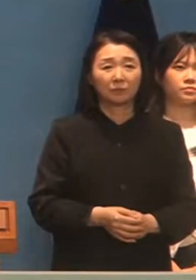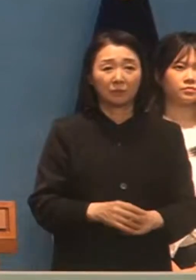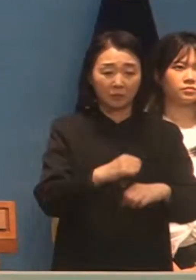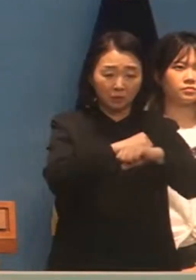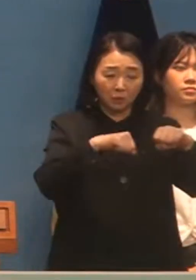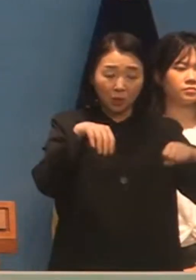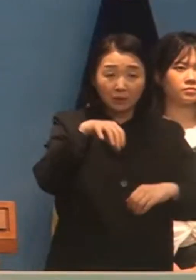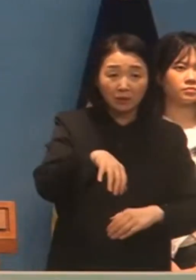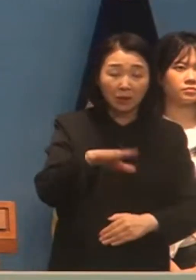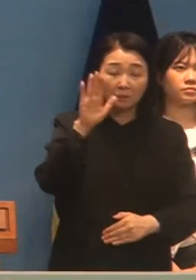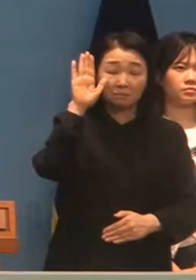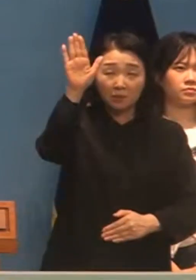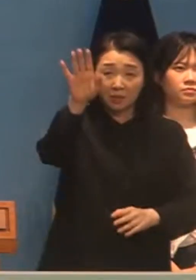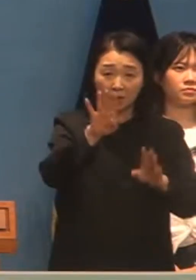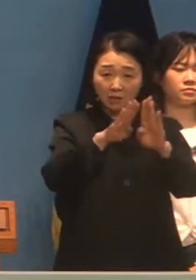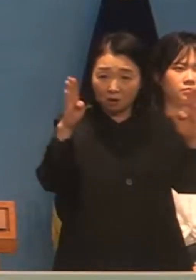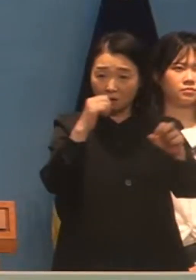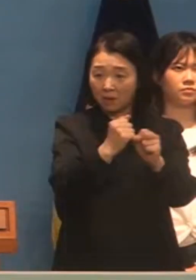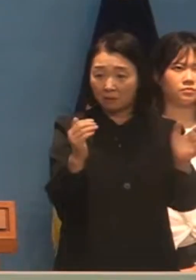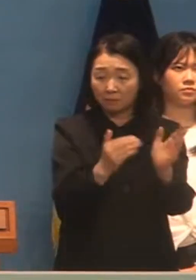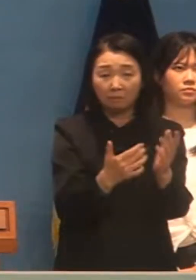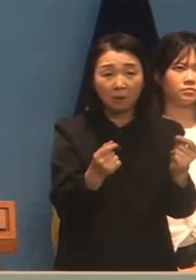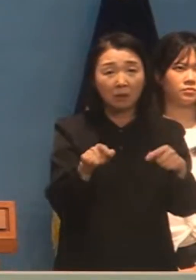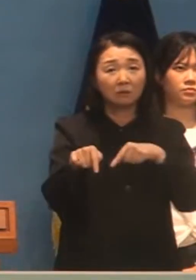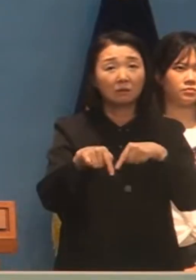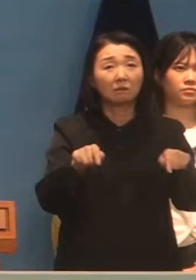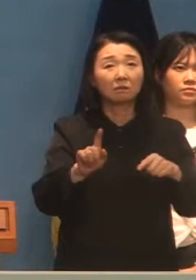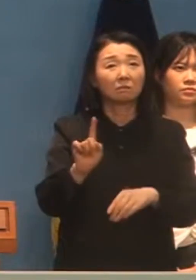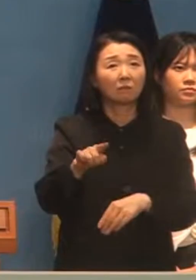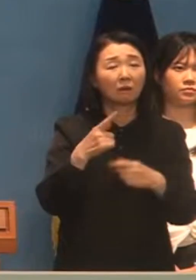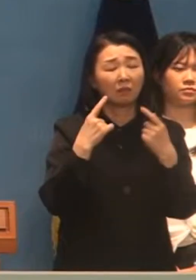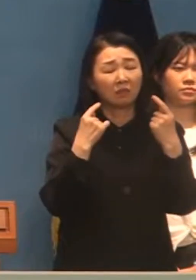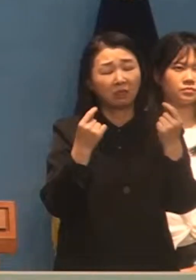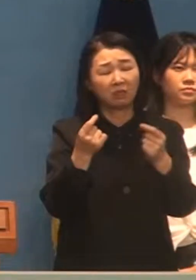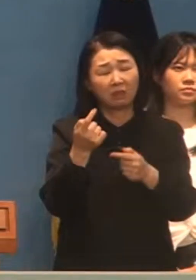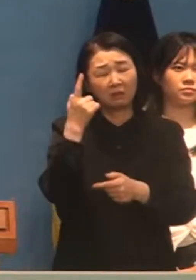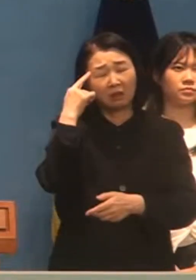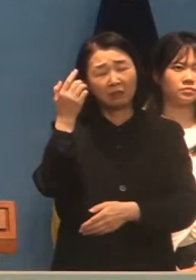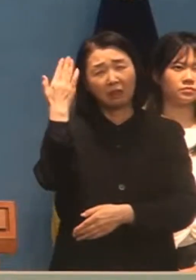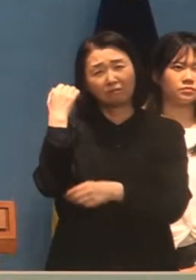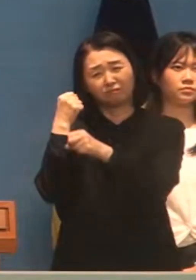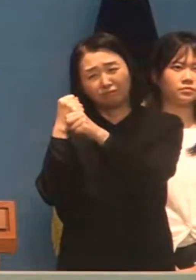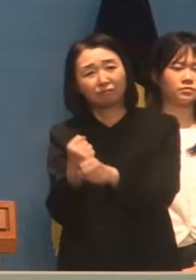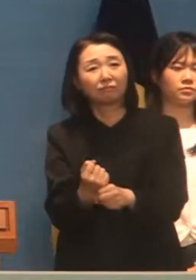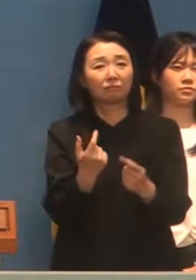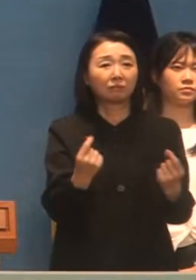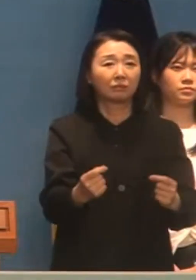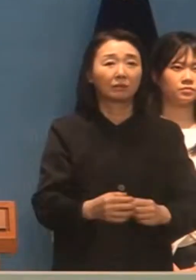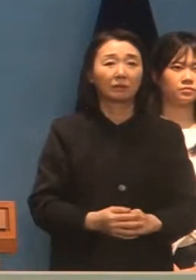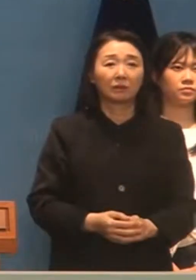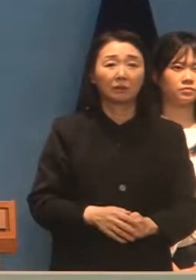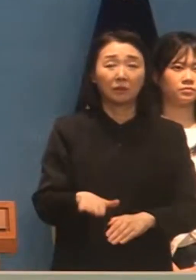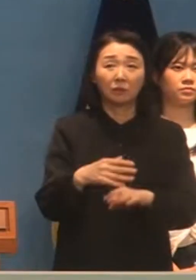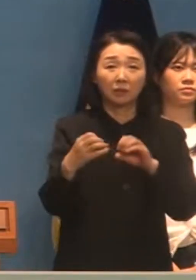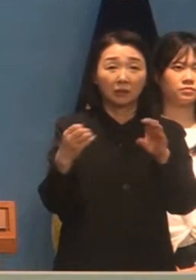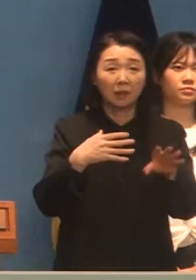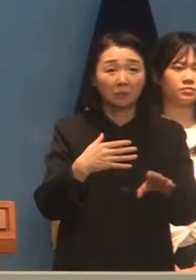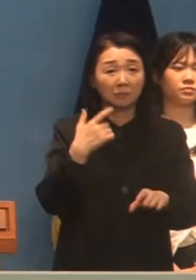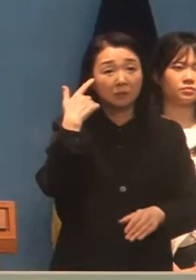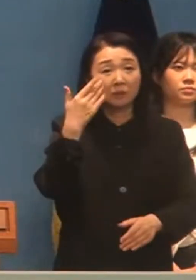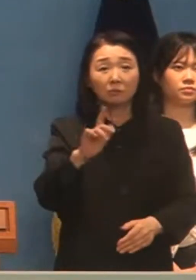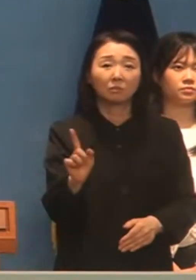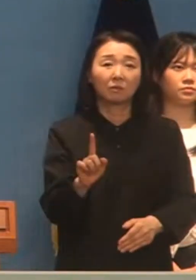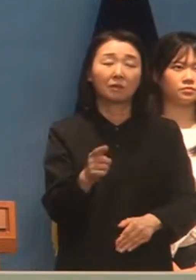광장이 분명히 미래를 열어냈는데 우리 정치는 여전히 구태에 머물러 있는 것입니다. 우리가 답해야 할